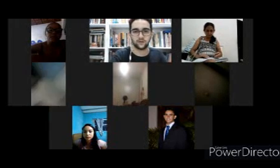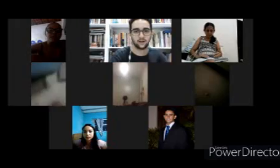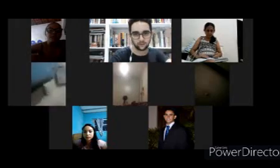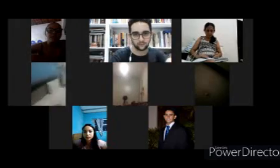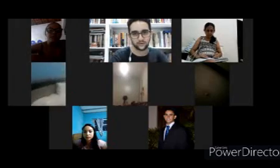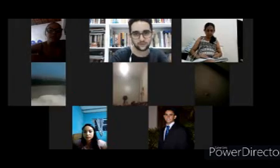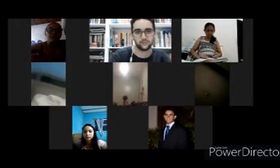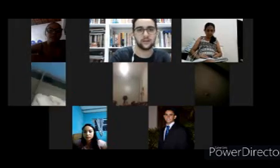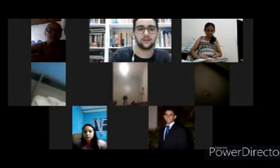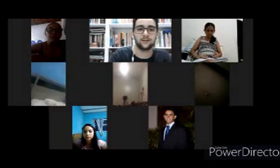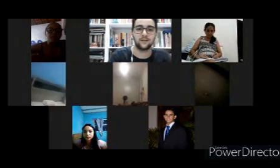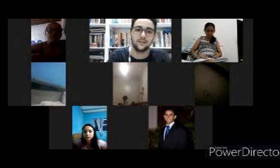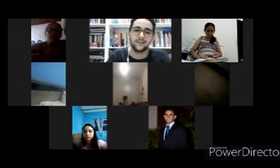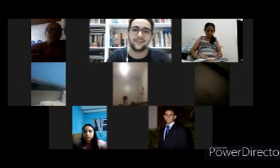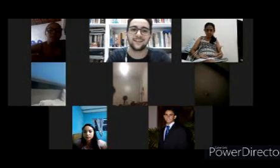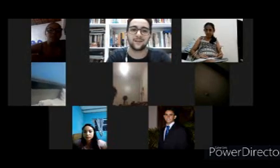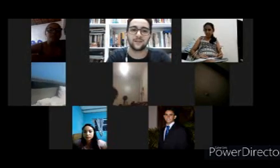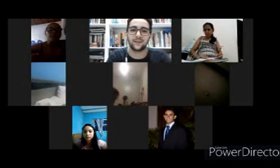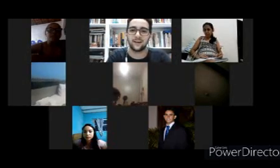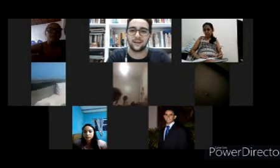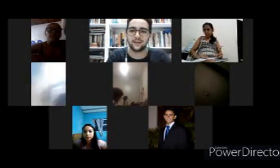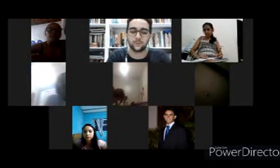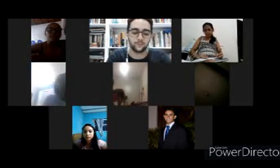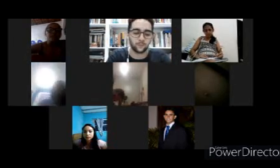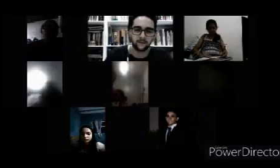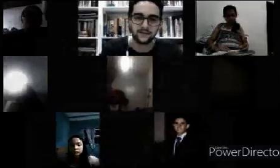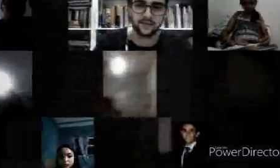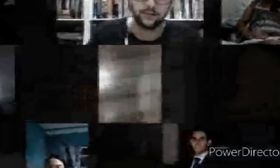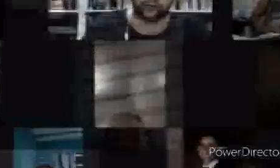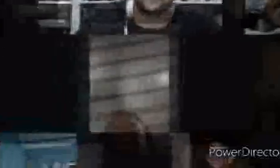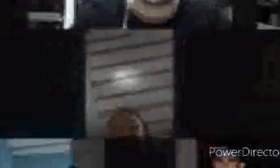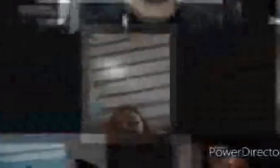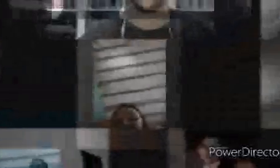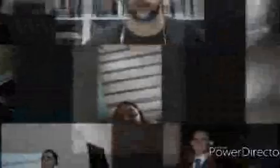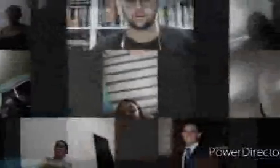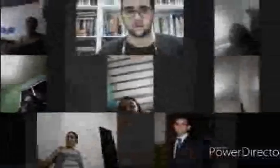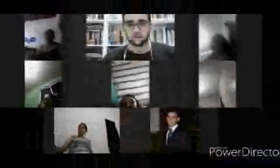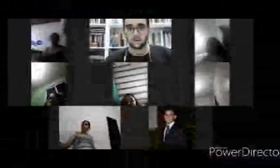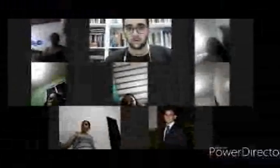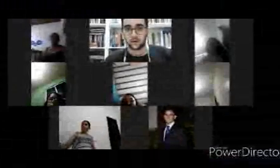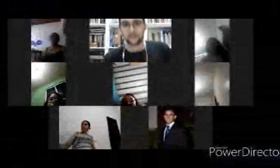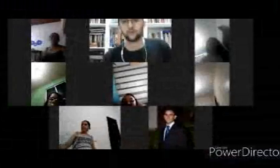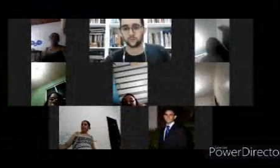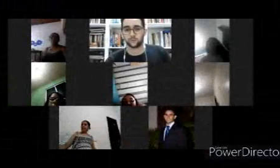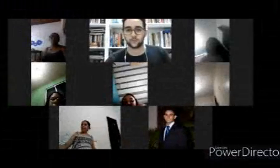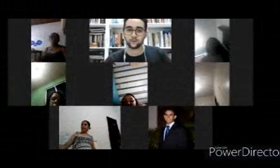falar quando a gente voltar. Então treinem aí esses 10 minutos. Bora lá? Todo mundo